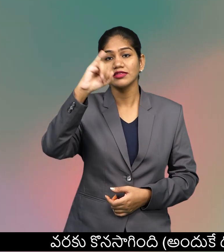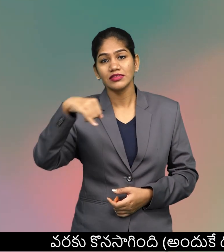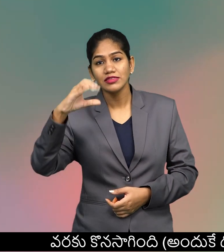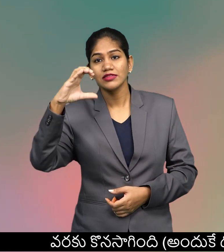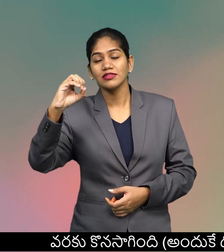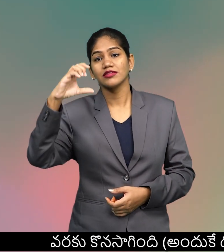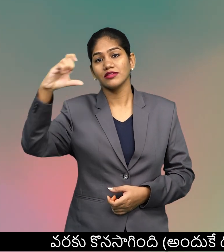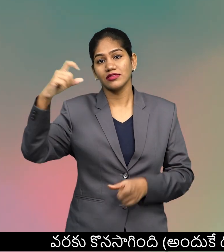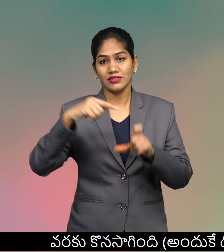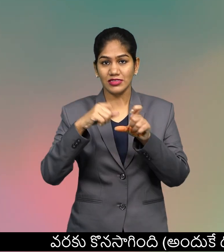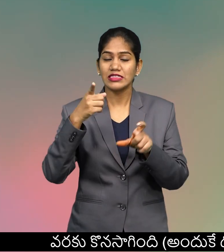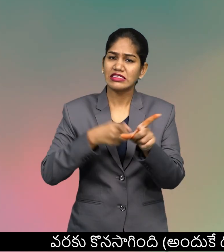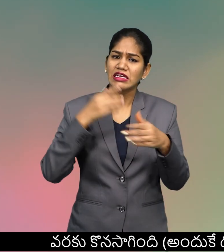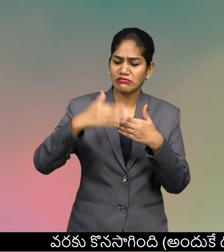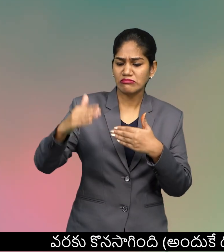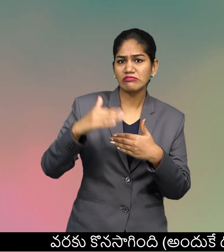లాంగ్ పార్లమెంట్ అని పిలుస్తారు.